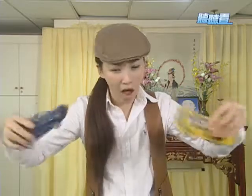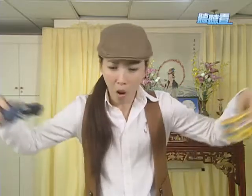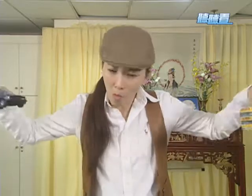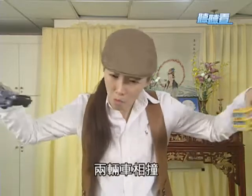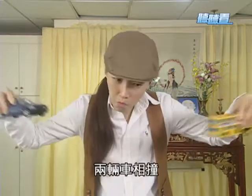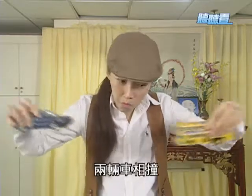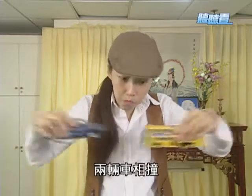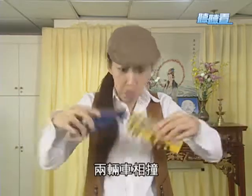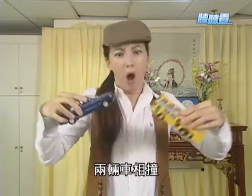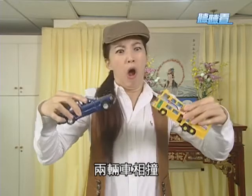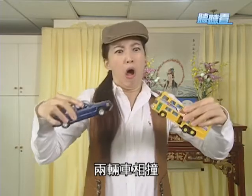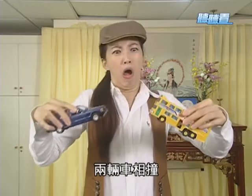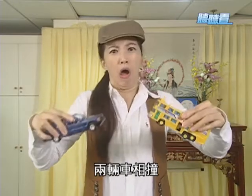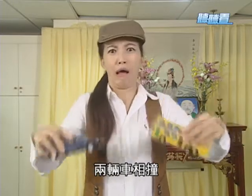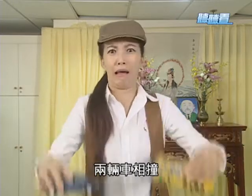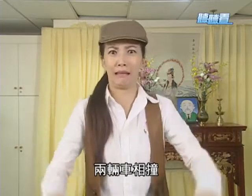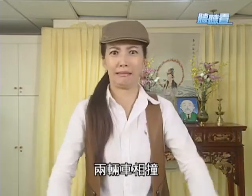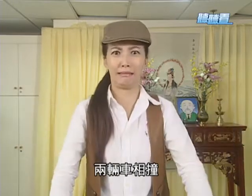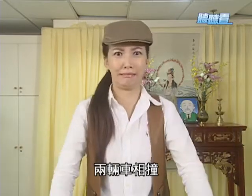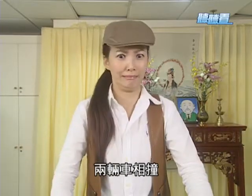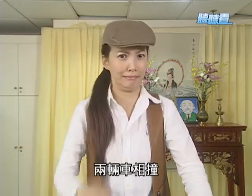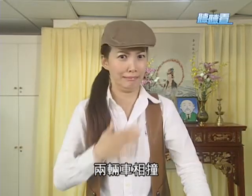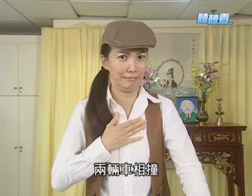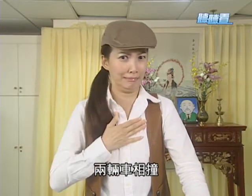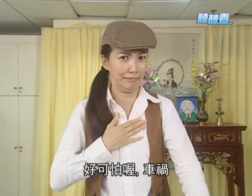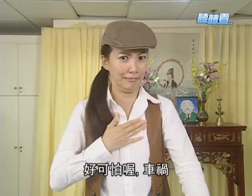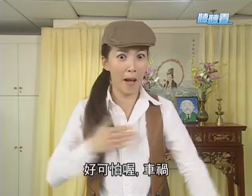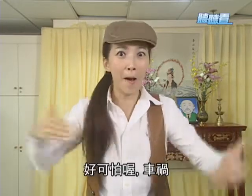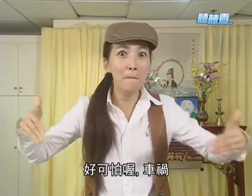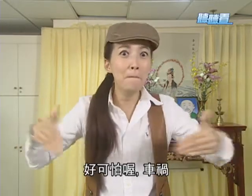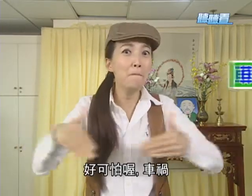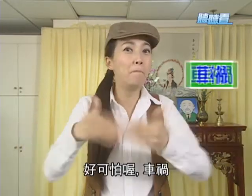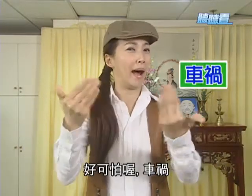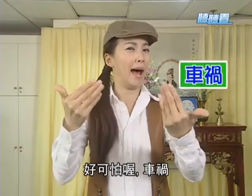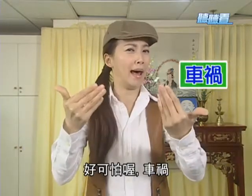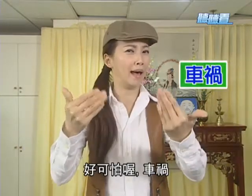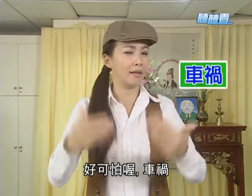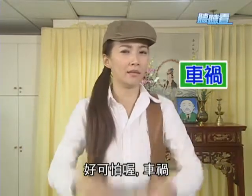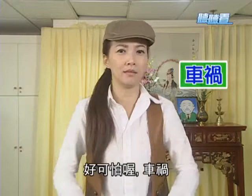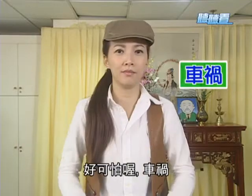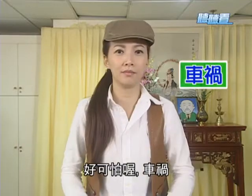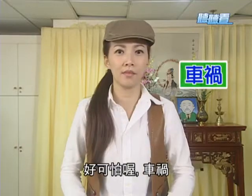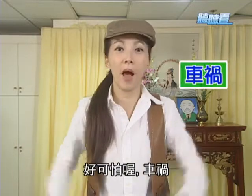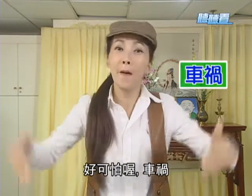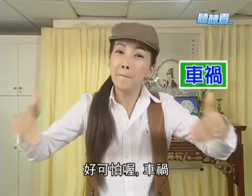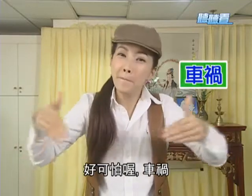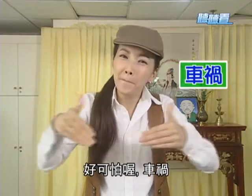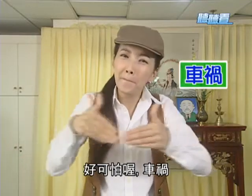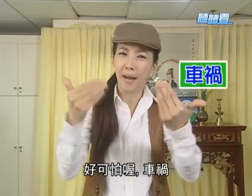两辆车相撞，好可怕哦，车祸，车